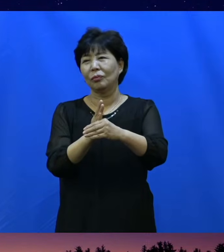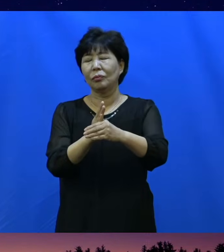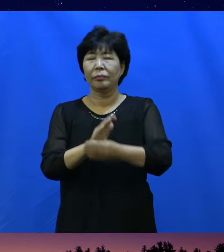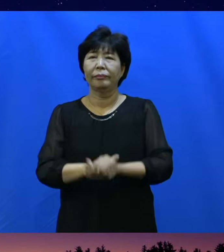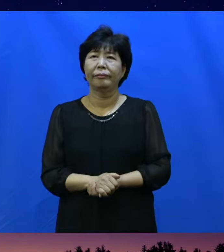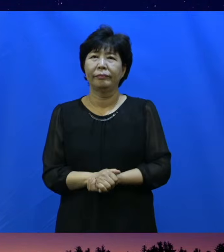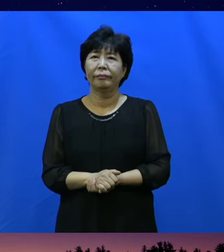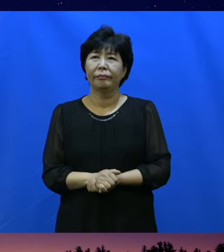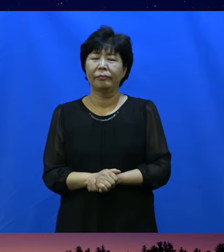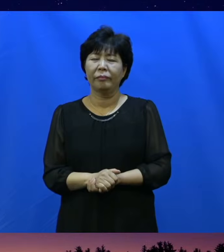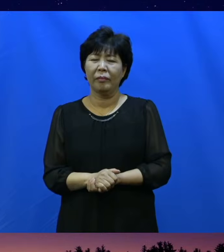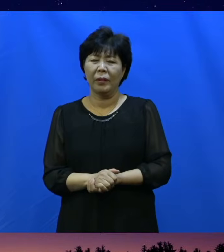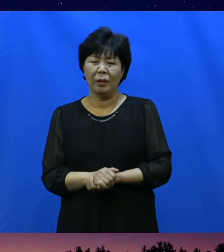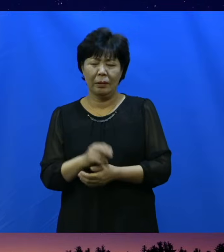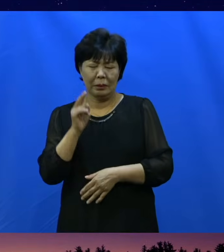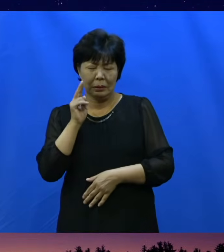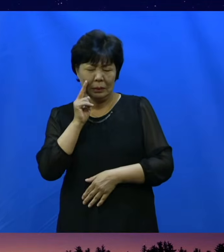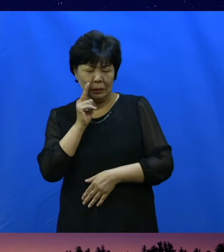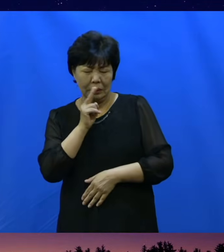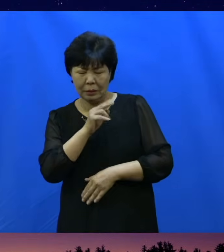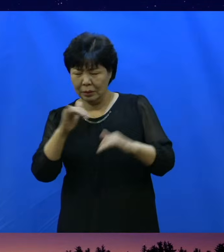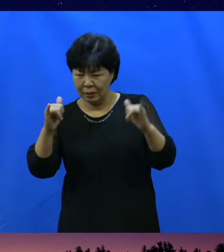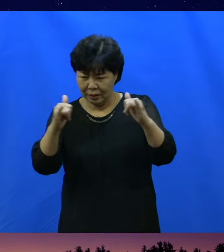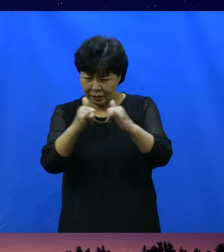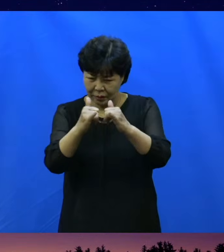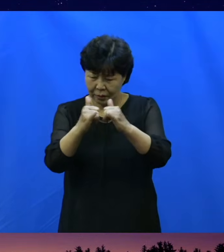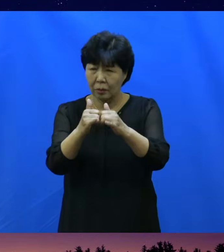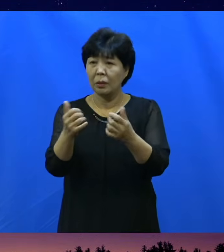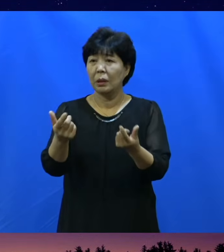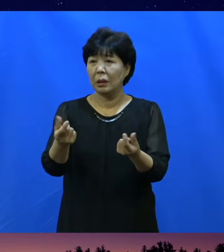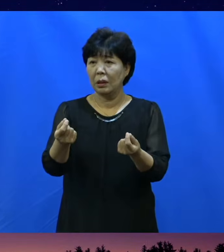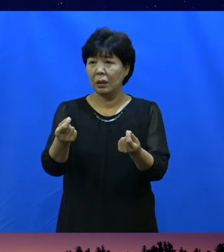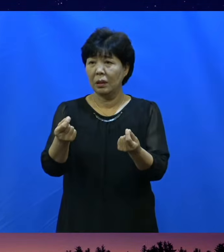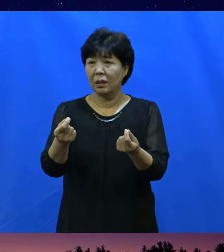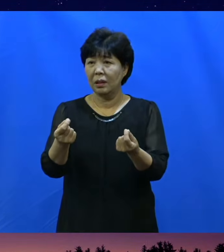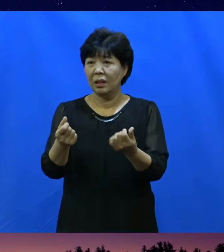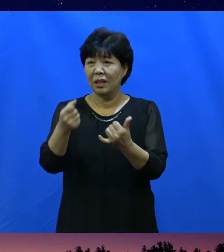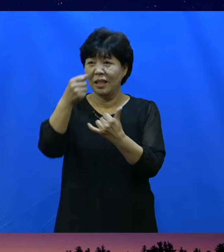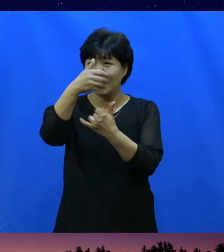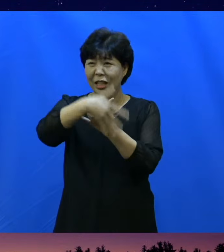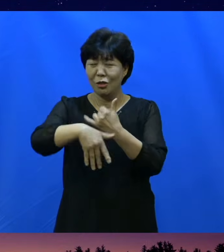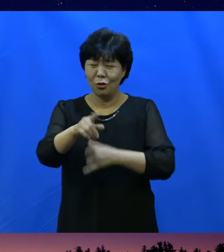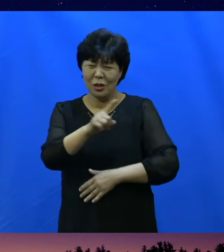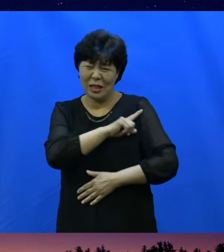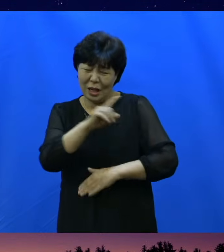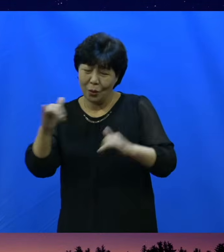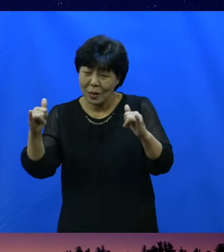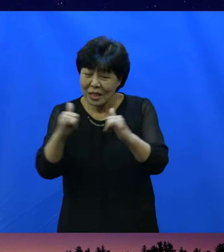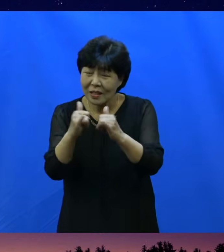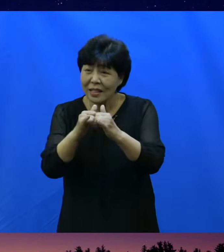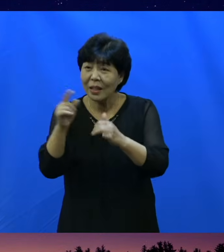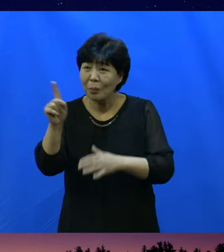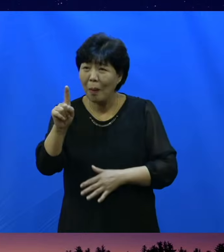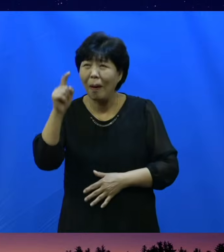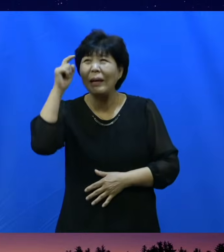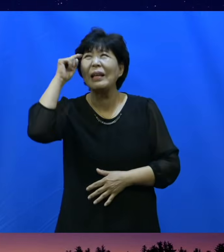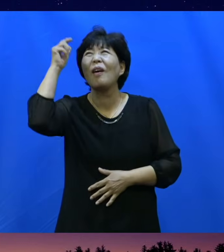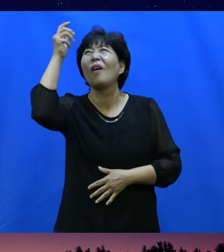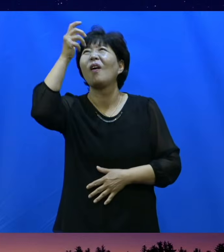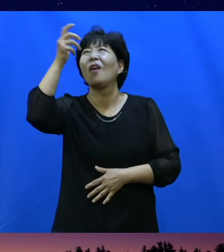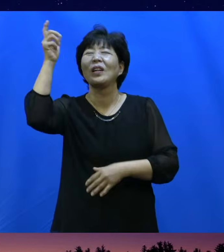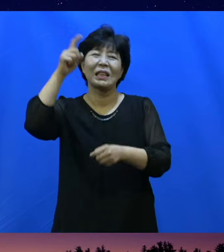여러분. 굉장히 치열한 전선이 일어납니다. 어떻게 보면 가장 인류의 최고의 전선은 영적 전쟁터에서 일어나는